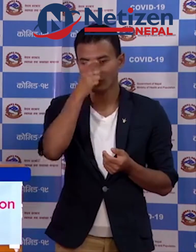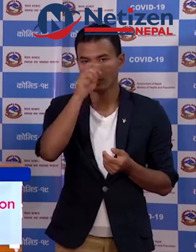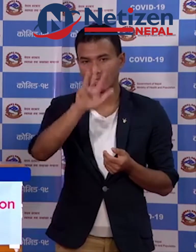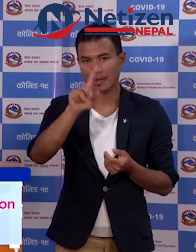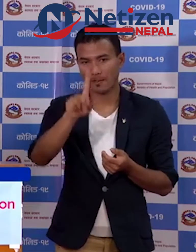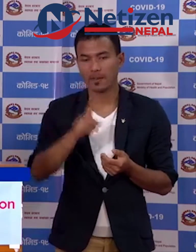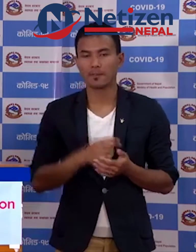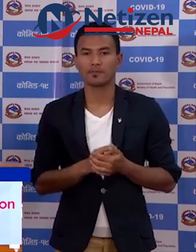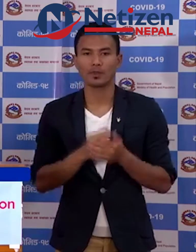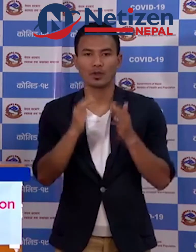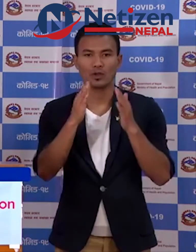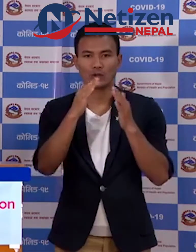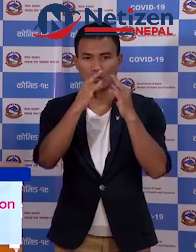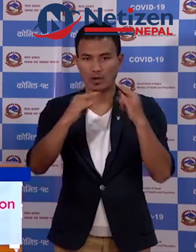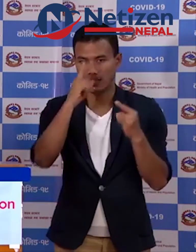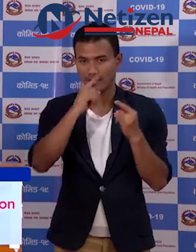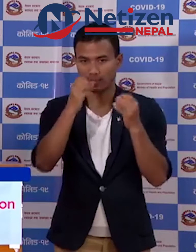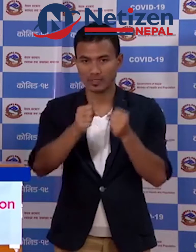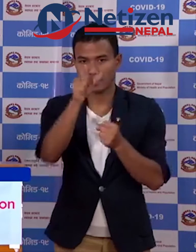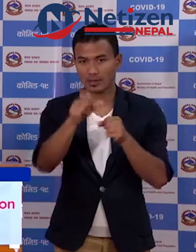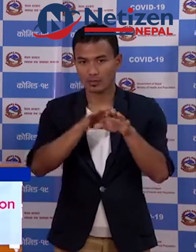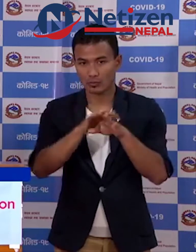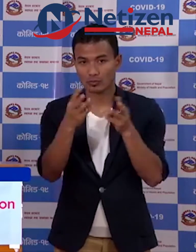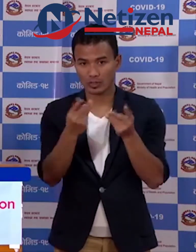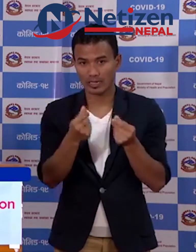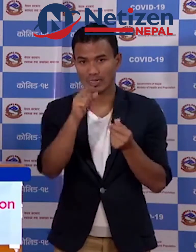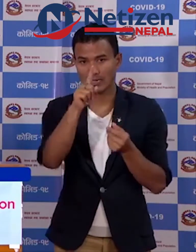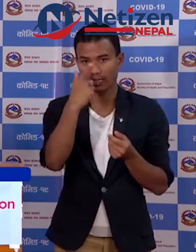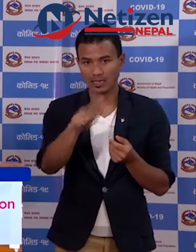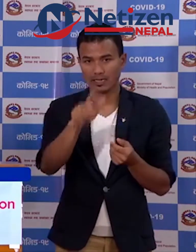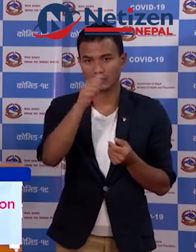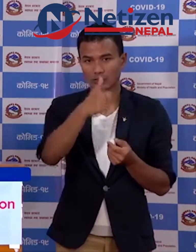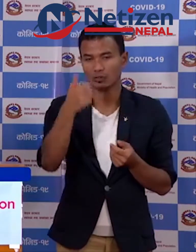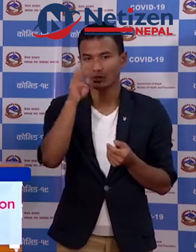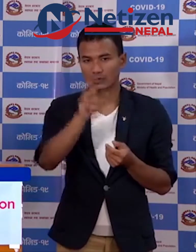1,56,991, क्वारेन्टाइन में भएका व्यक्तिहरुको जम्मा संख्या